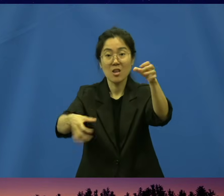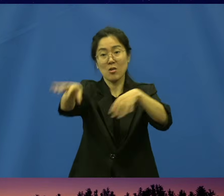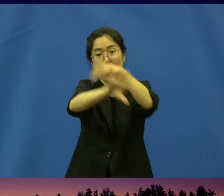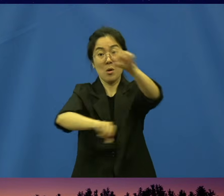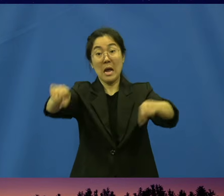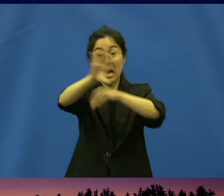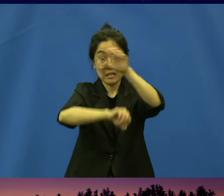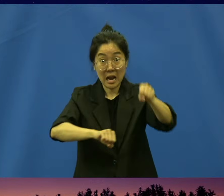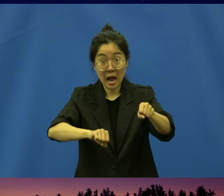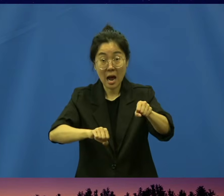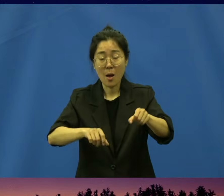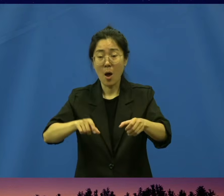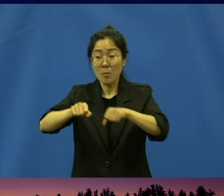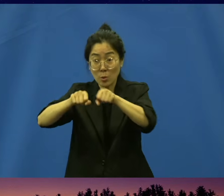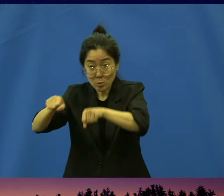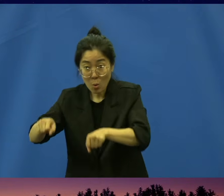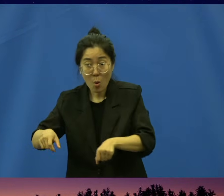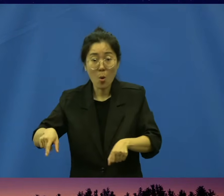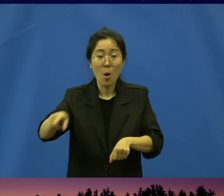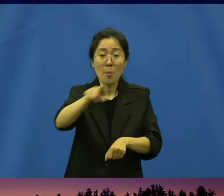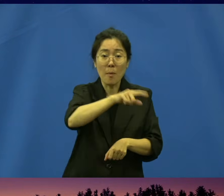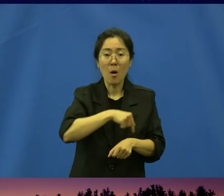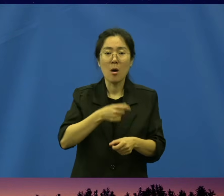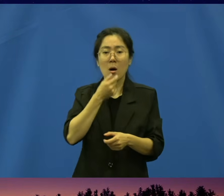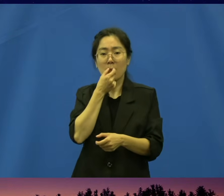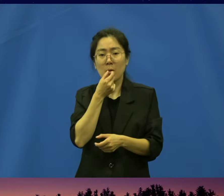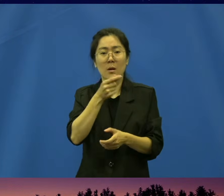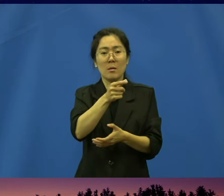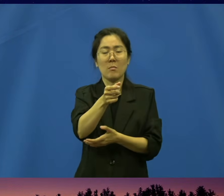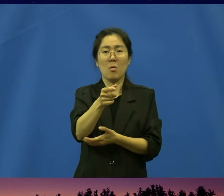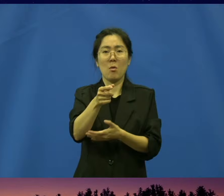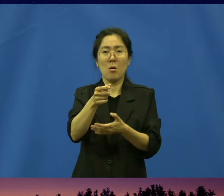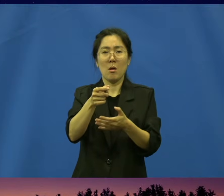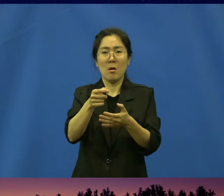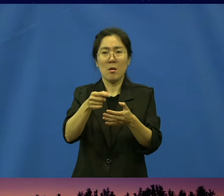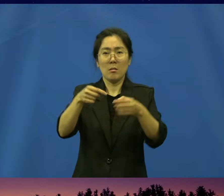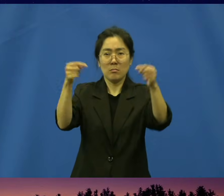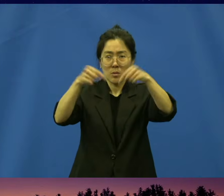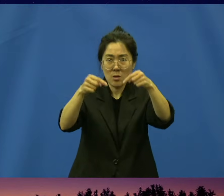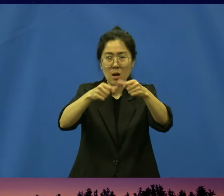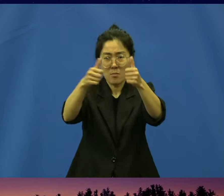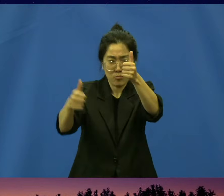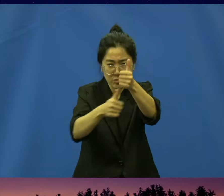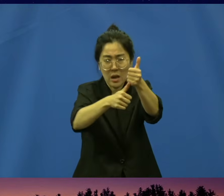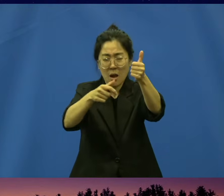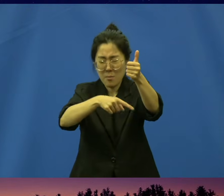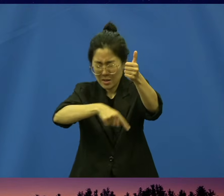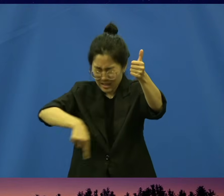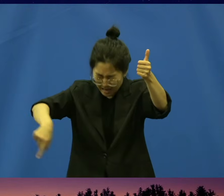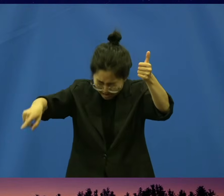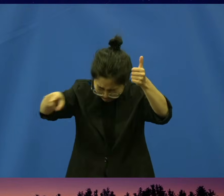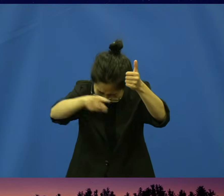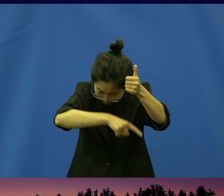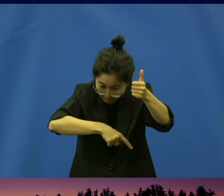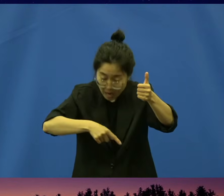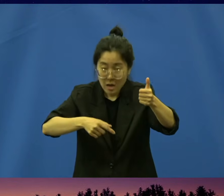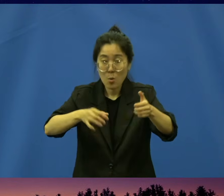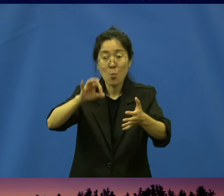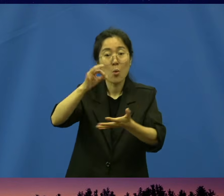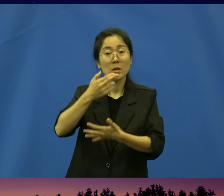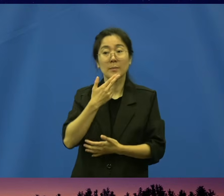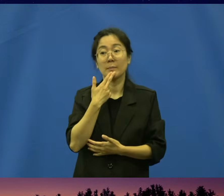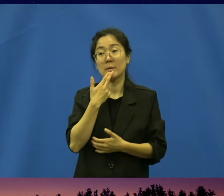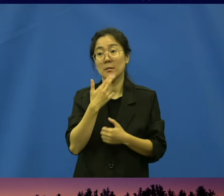오히려 단장, 선장 다 선교비 가져가야 됩니다. 여러분 부산이니까